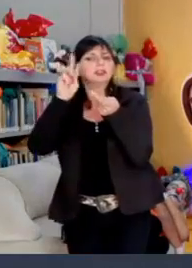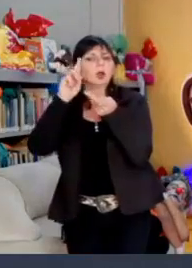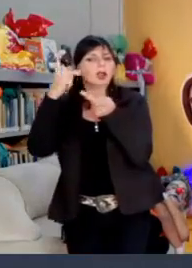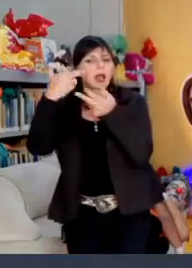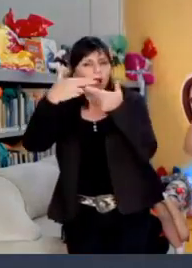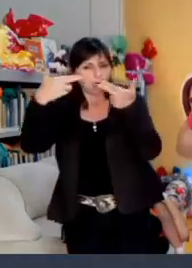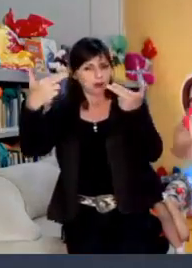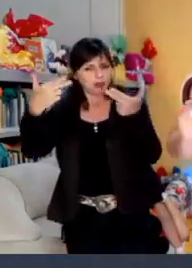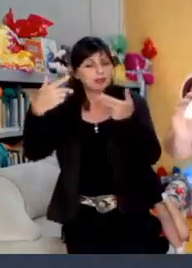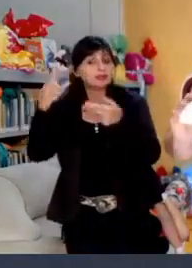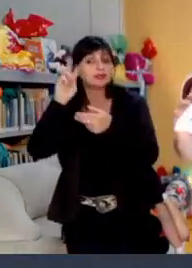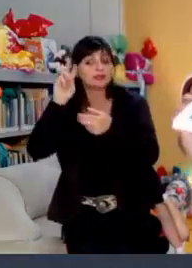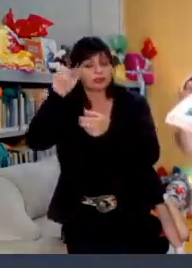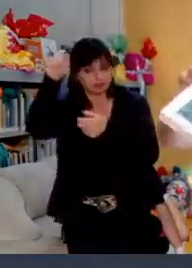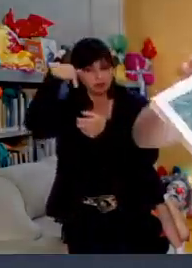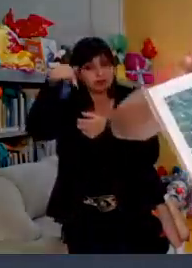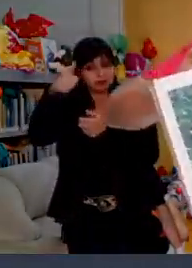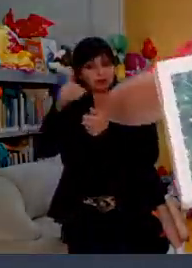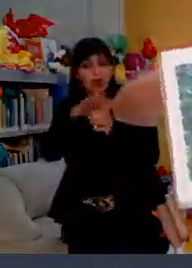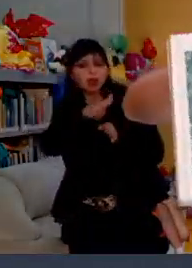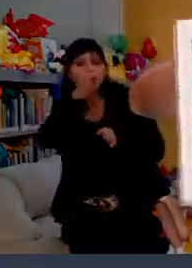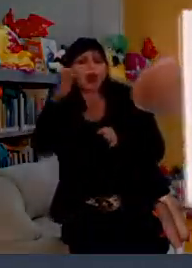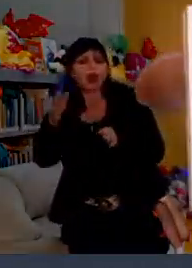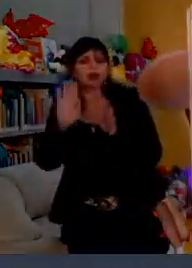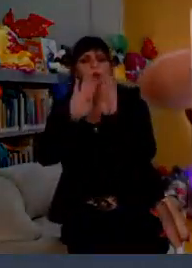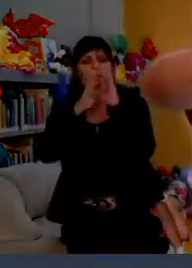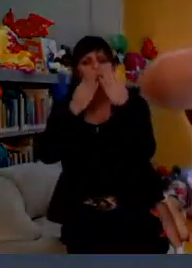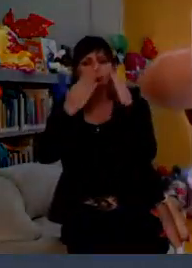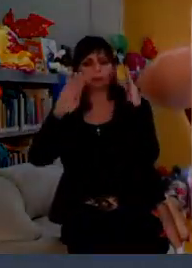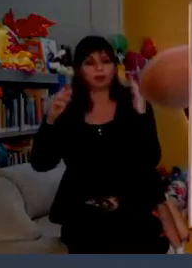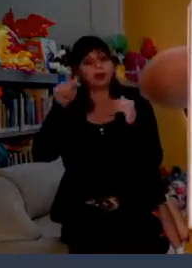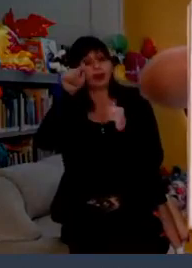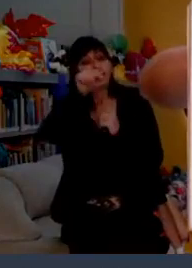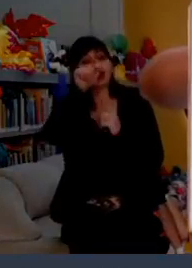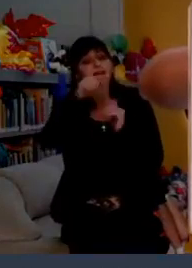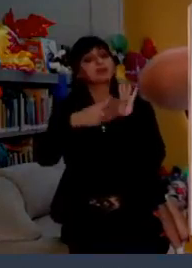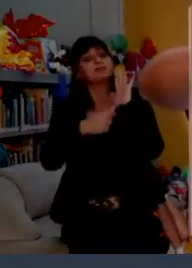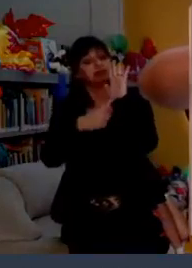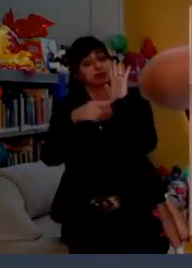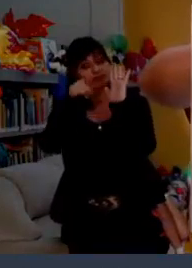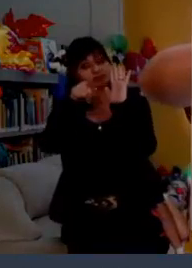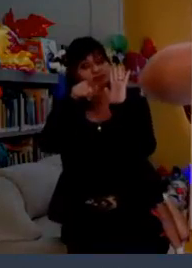aqui, que é do patrono do Arquivo Histórico.